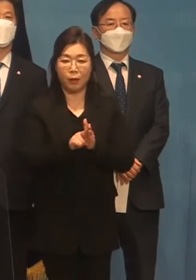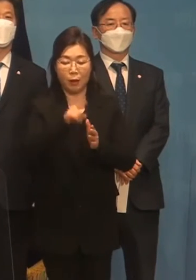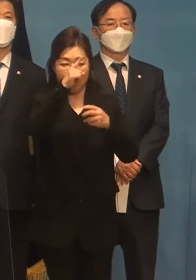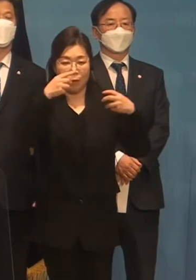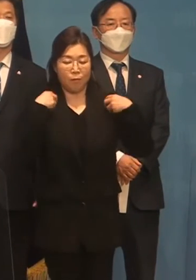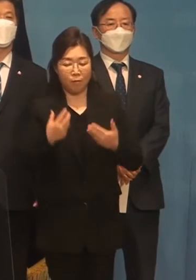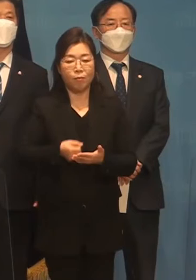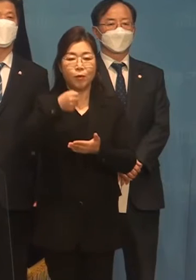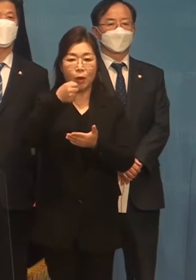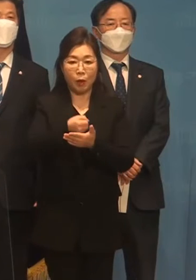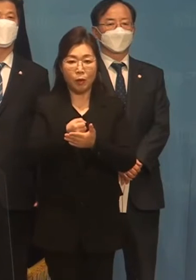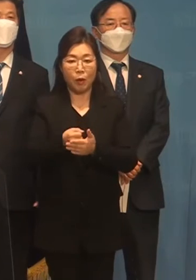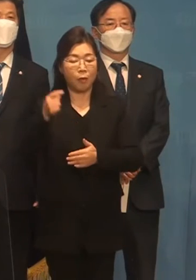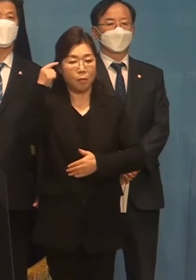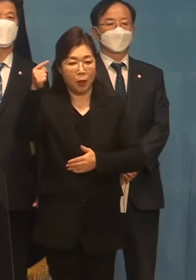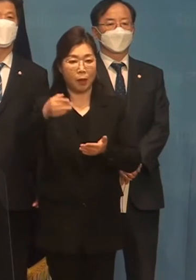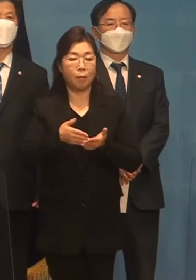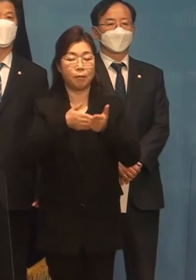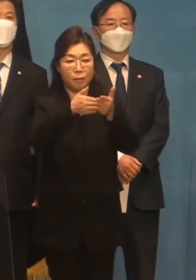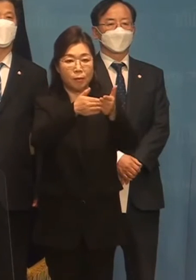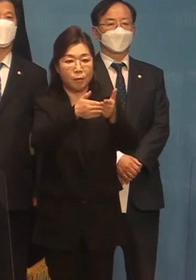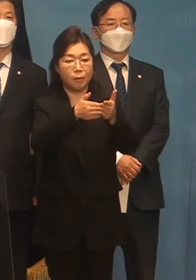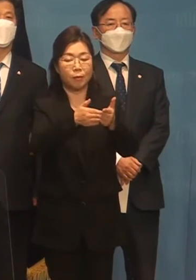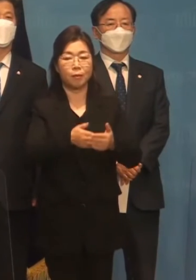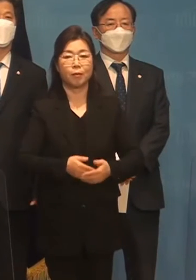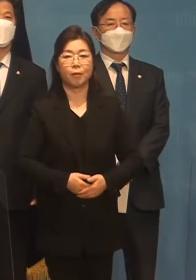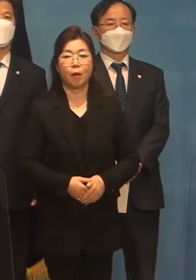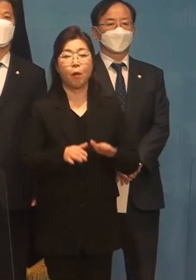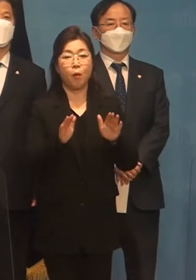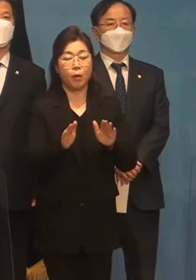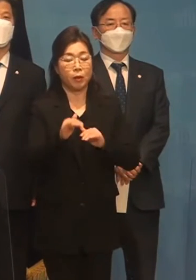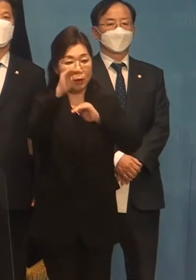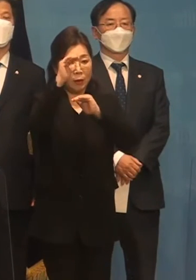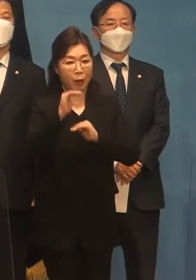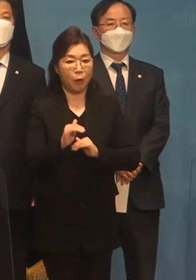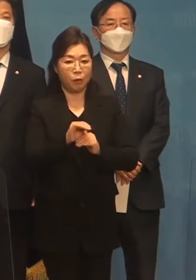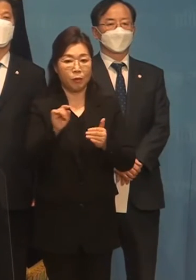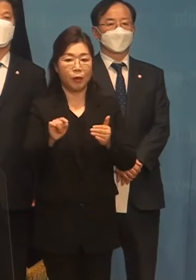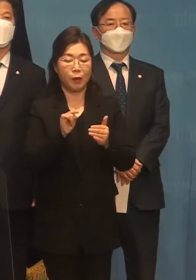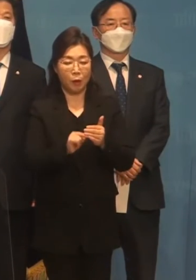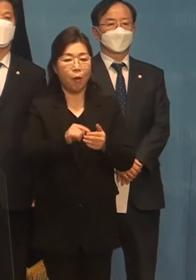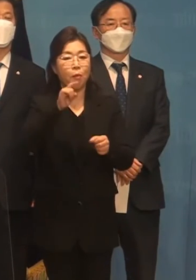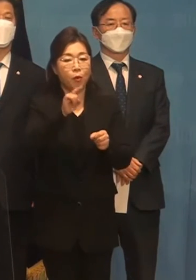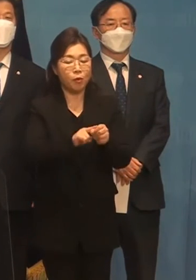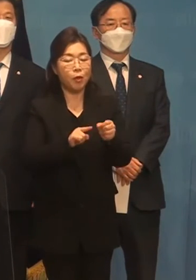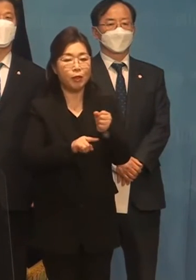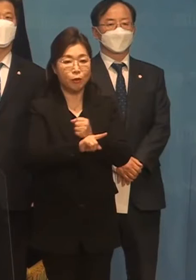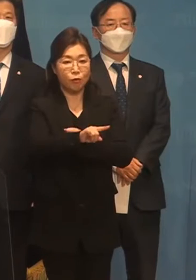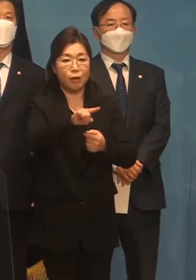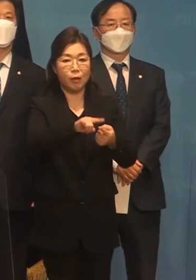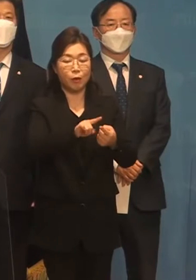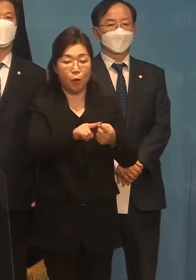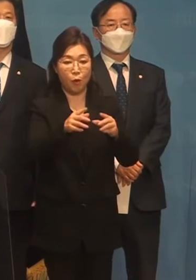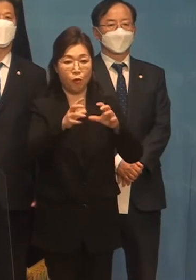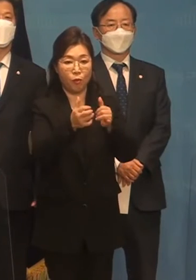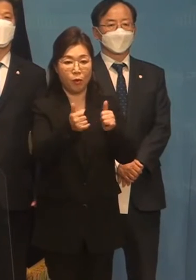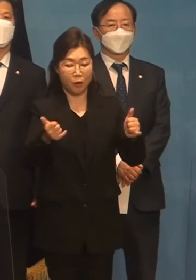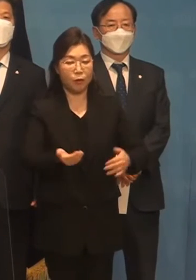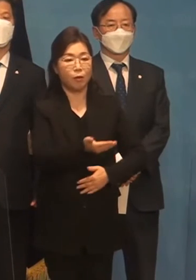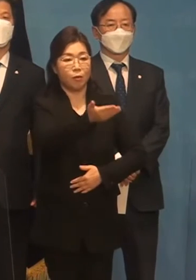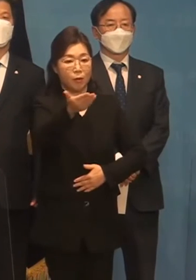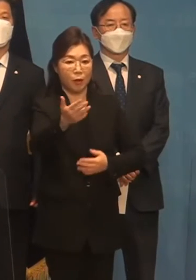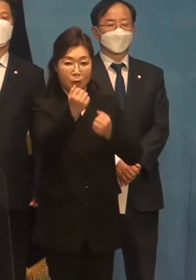대정부 결의안을 발의하고자 합니다. 오늘 그 취지와 뜻을 국민